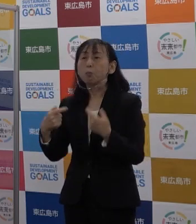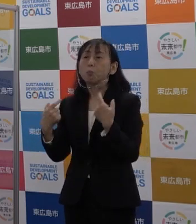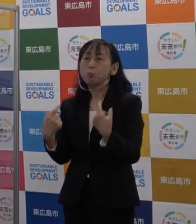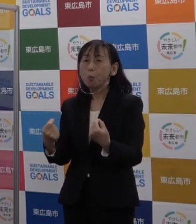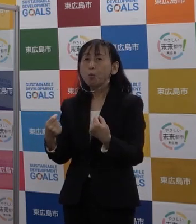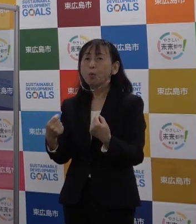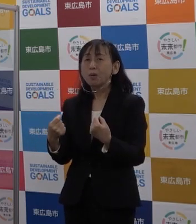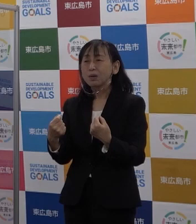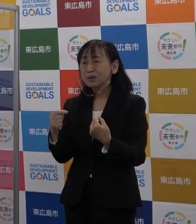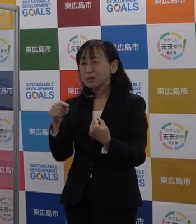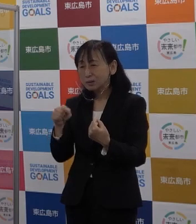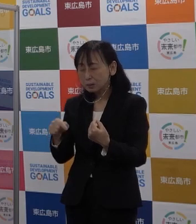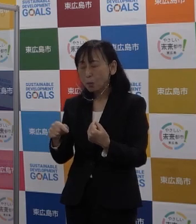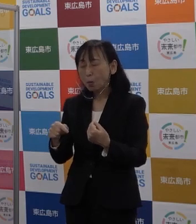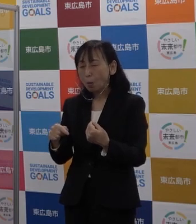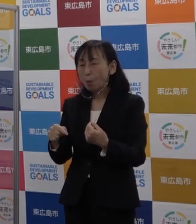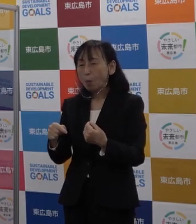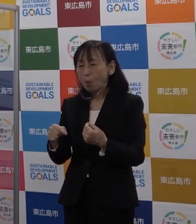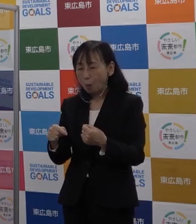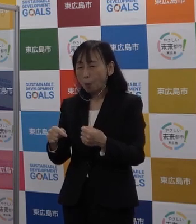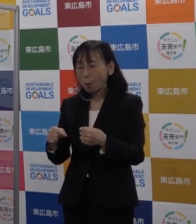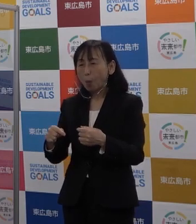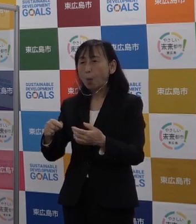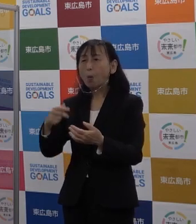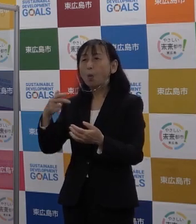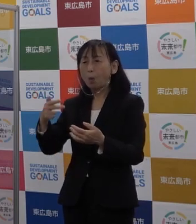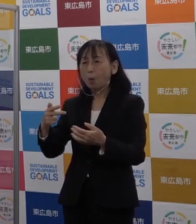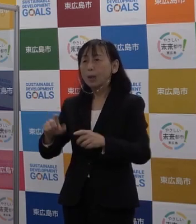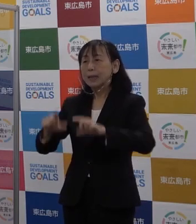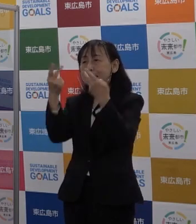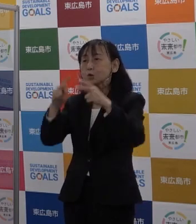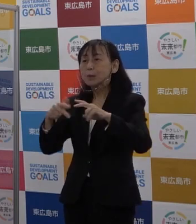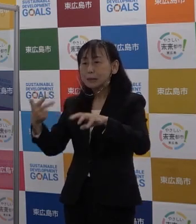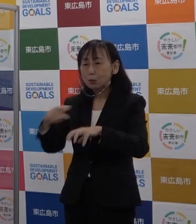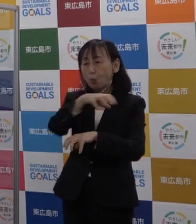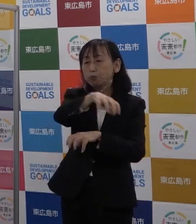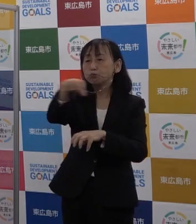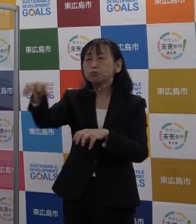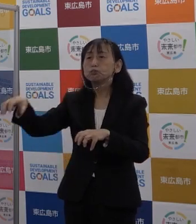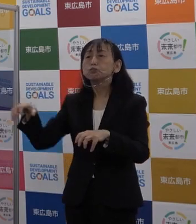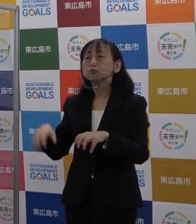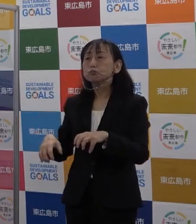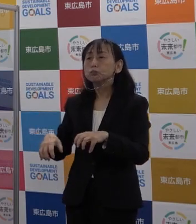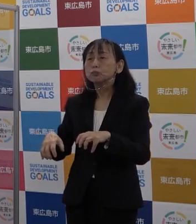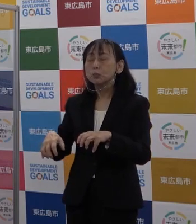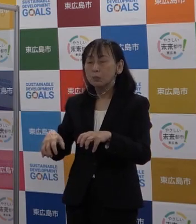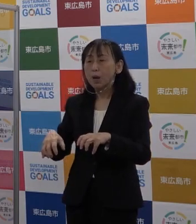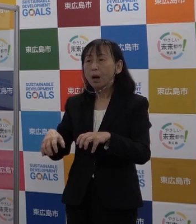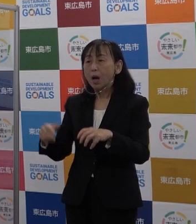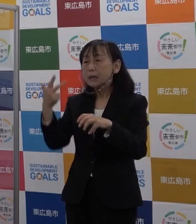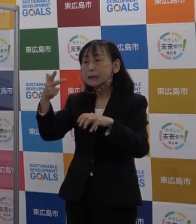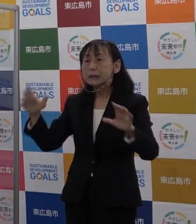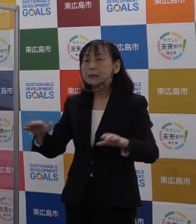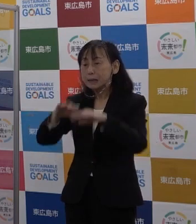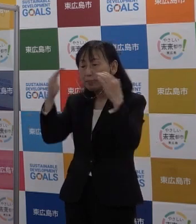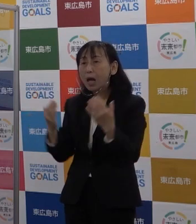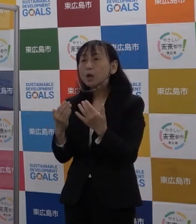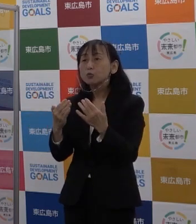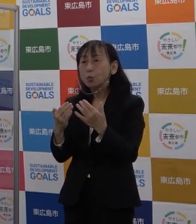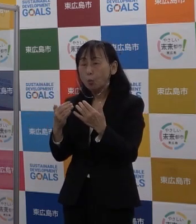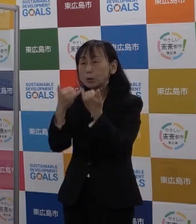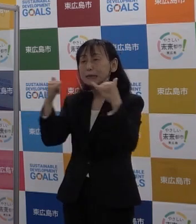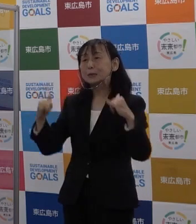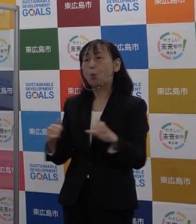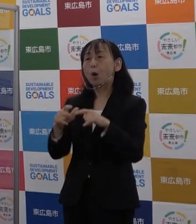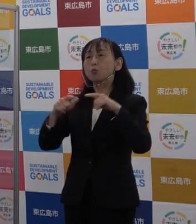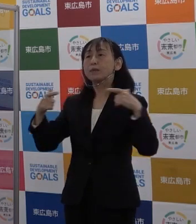沿辺部というでしょうか、周辺部というでしょうか、そういうところの人口減少トータルとしては人口が増えているものの周辺部